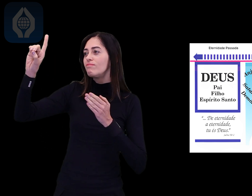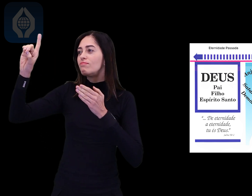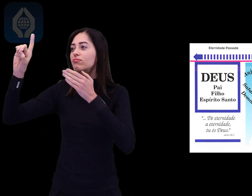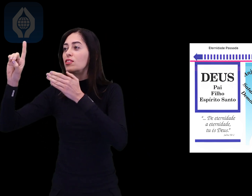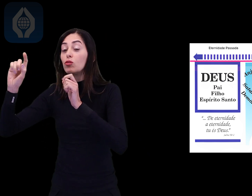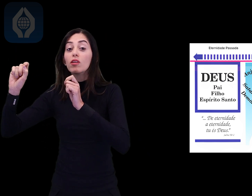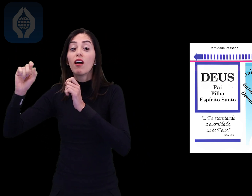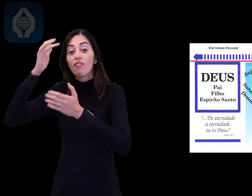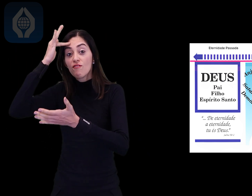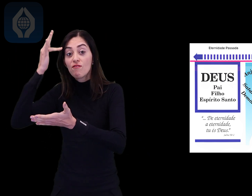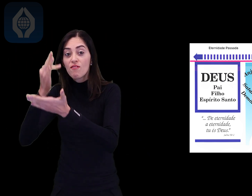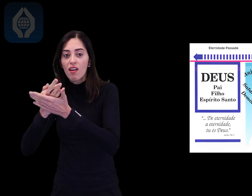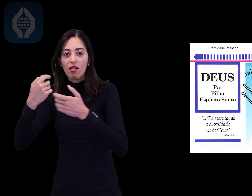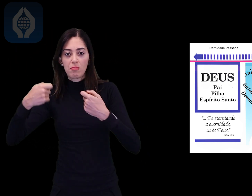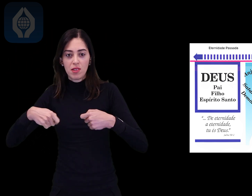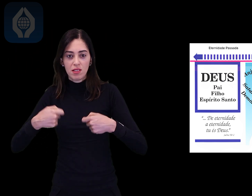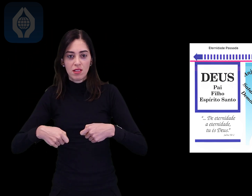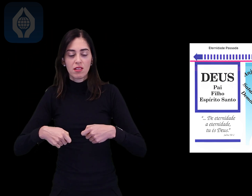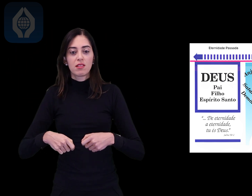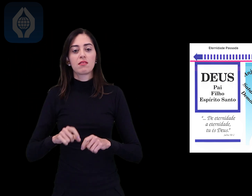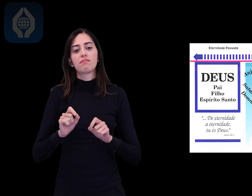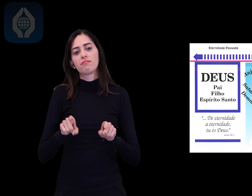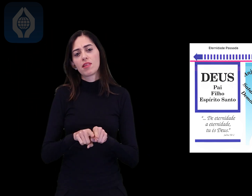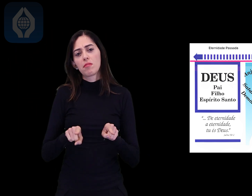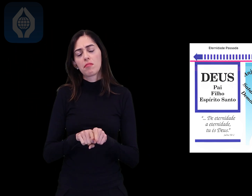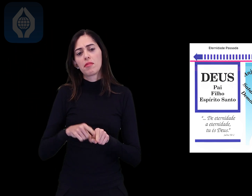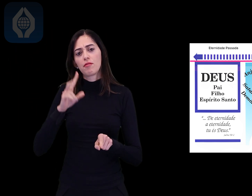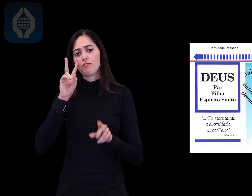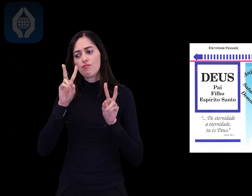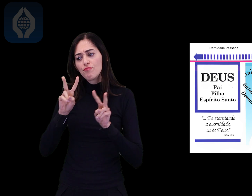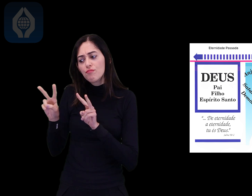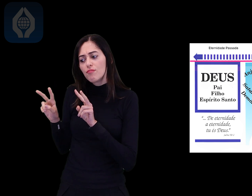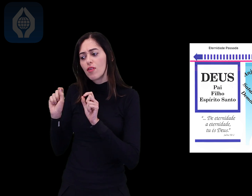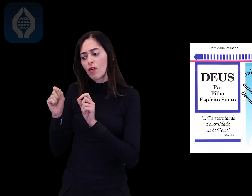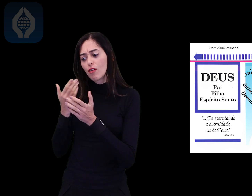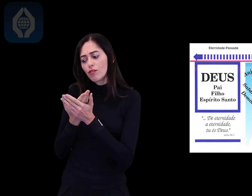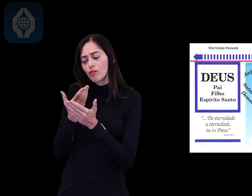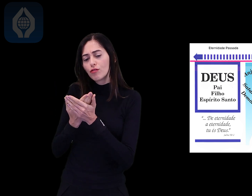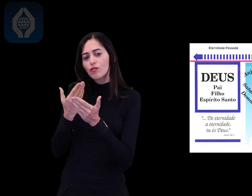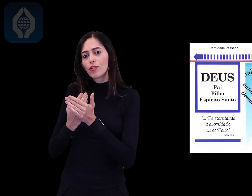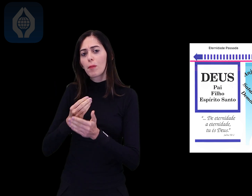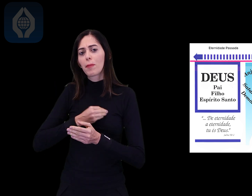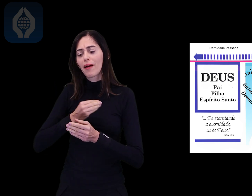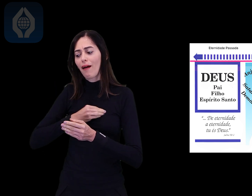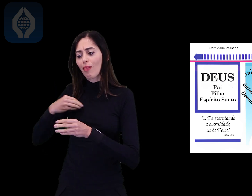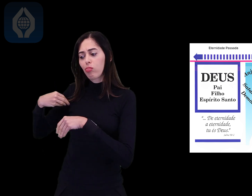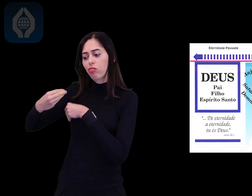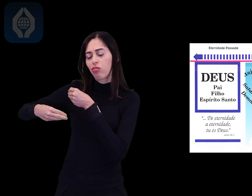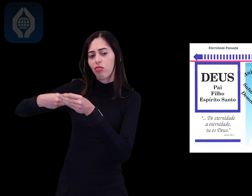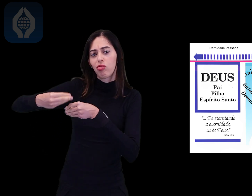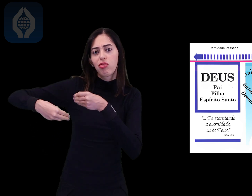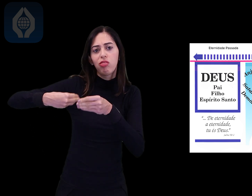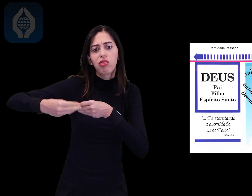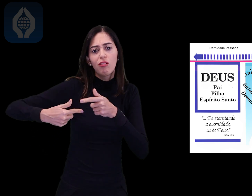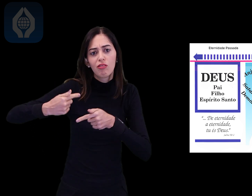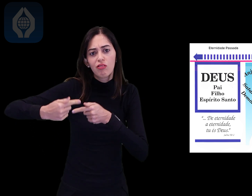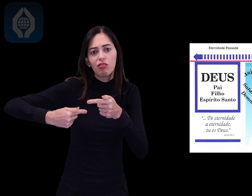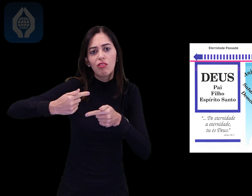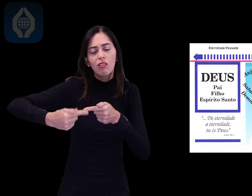os terríveis resultados do pecado passados de uma geração a outra. A história que estamos para ler é mencionada muitas